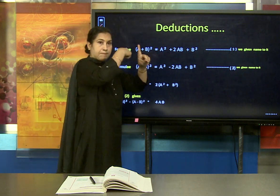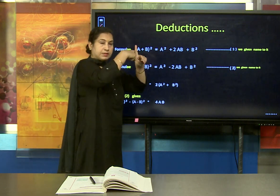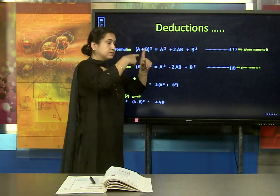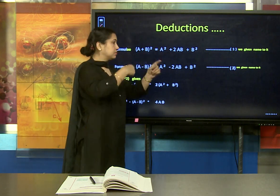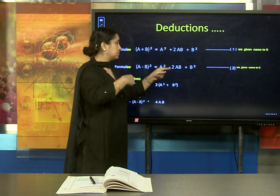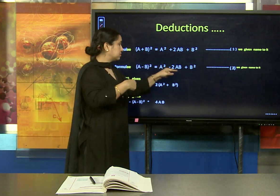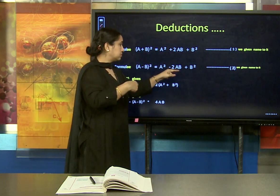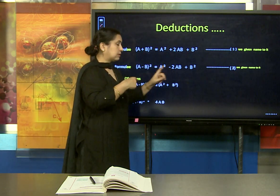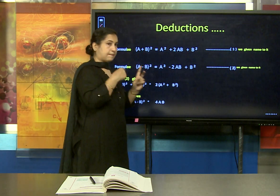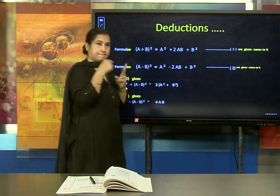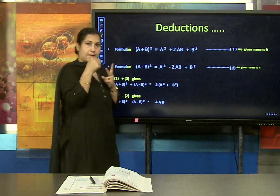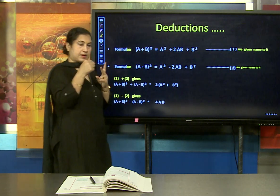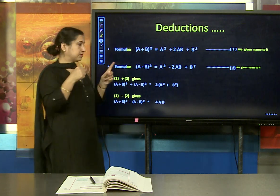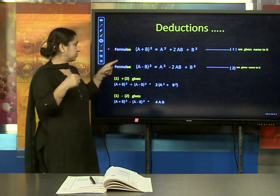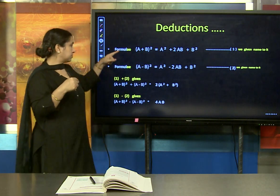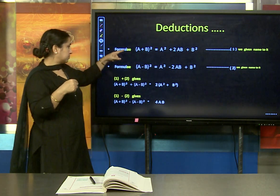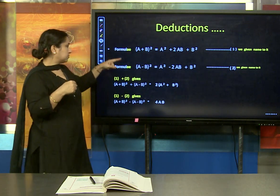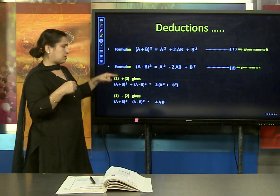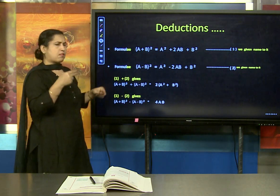जमा और घटा को मिला करके